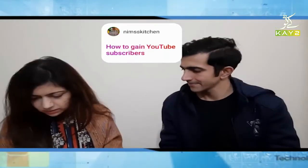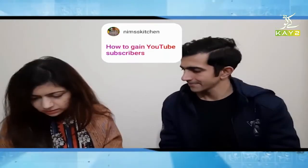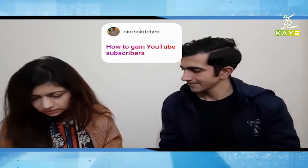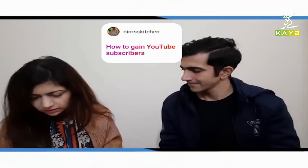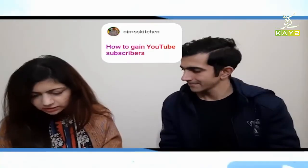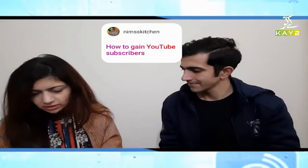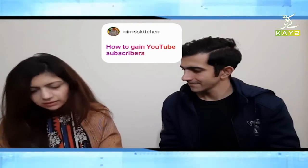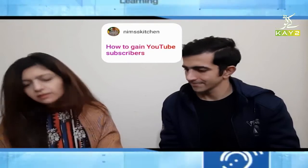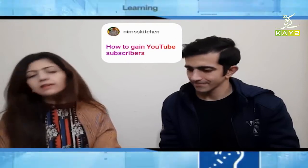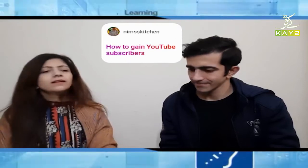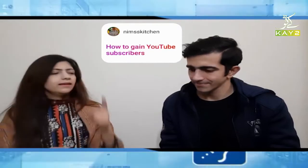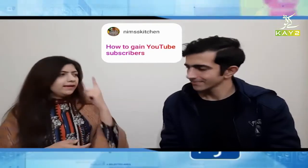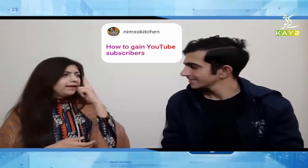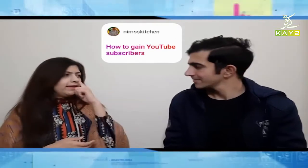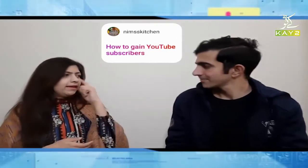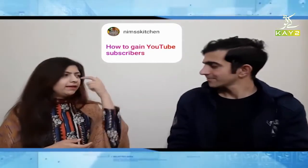निम्स किचन